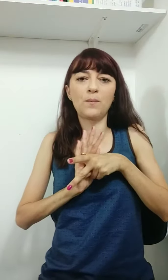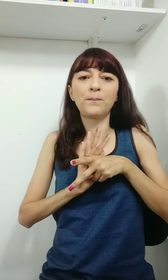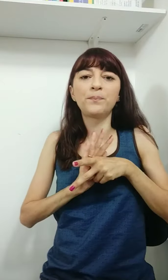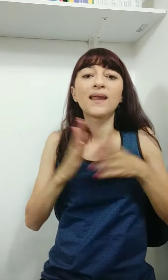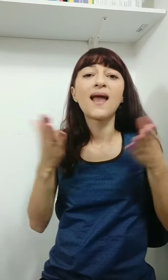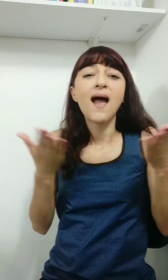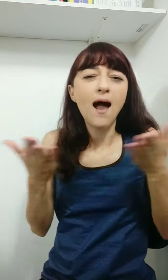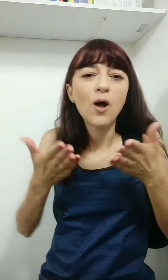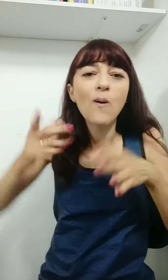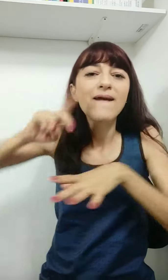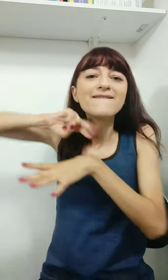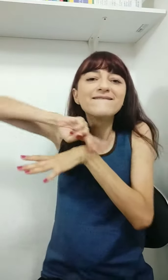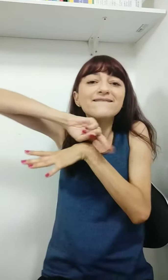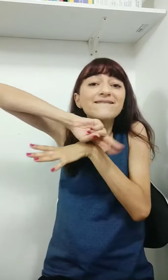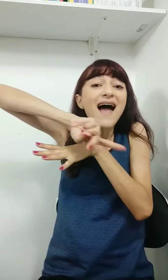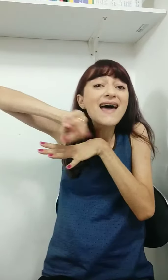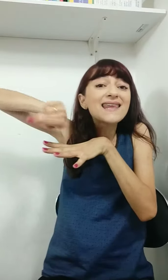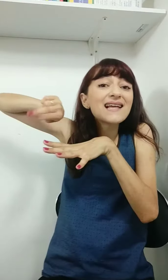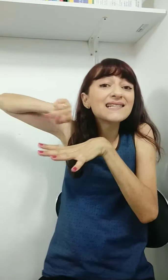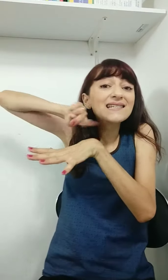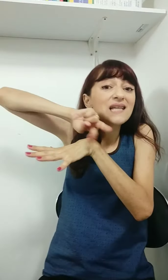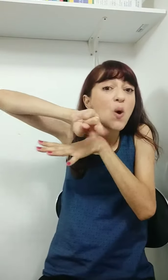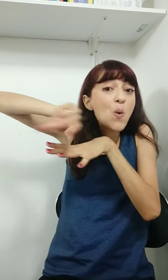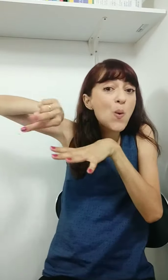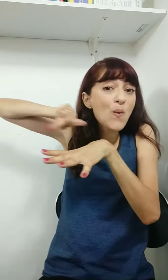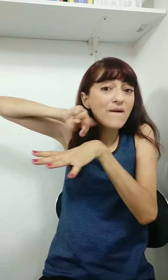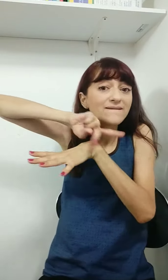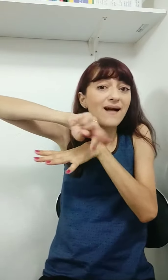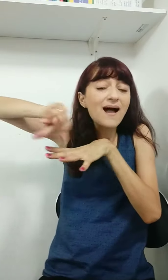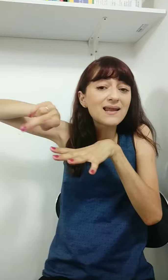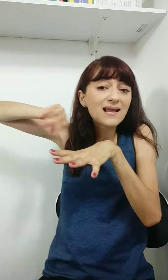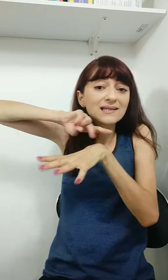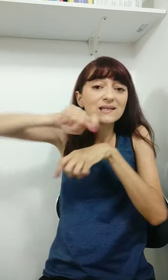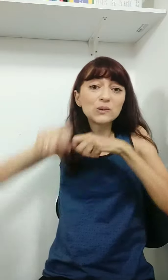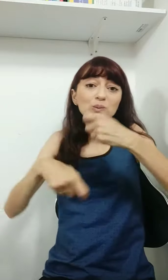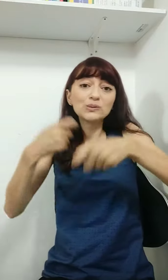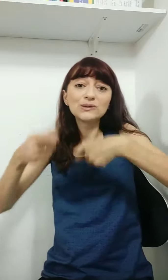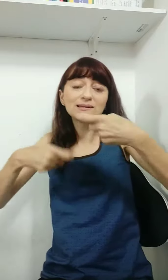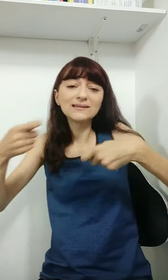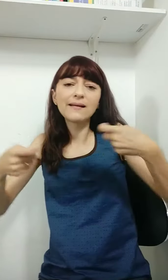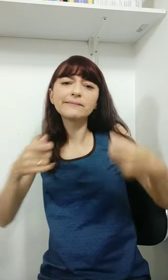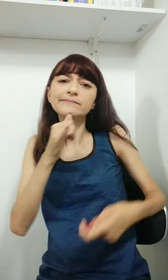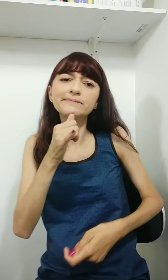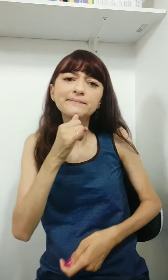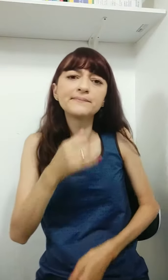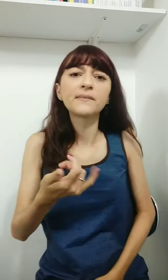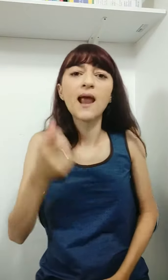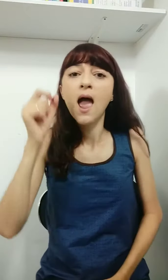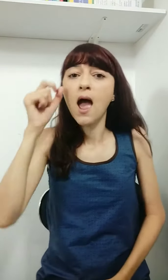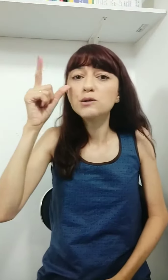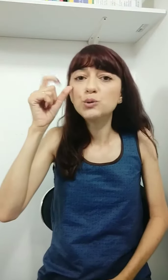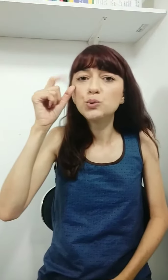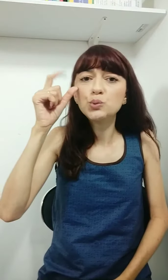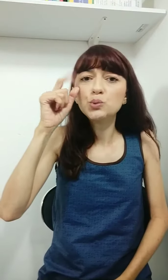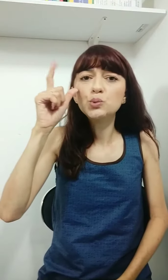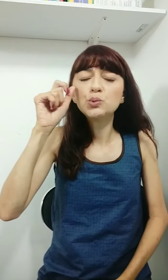Então vejam que em alguns casos a gente tem essa variação linguística, tá bom? A gente tem essa variação linguística. Por exemplo, o